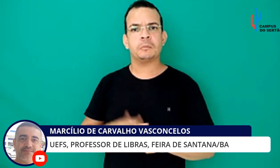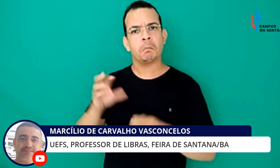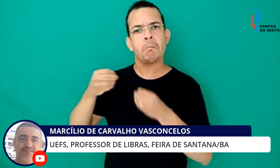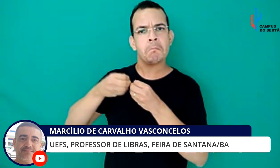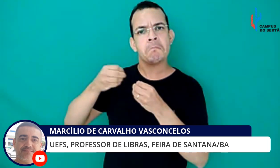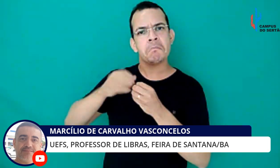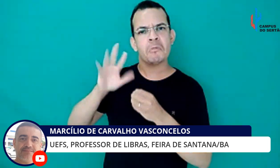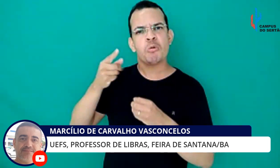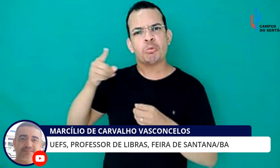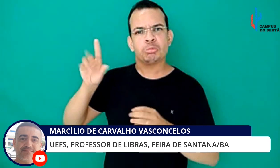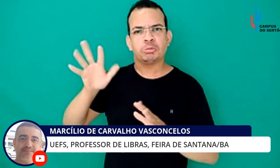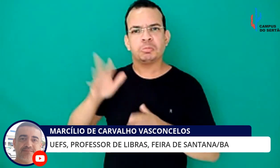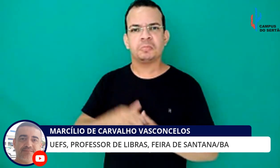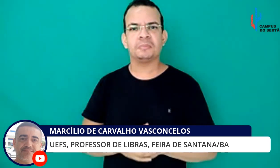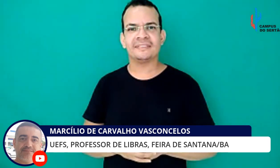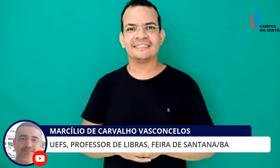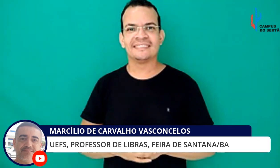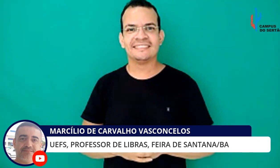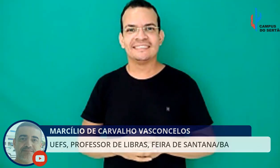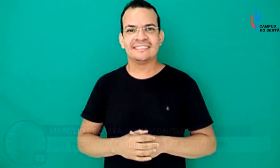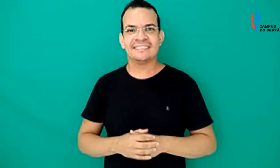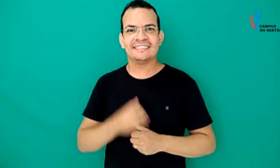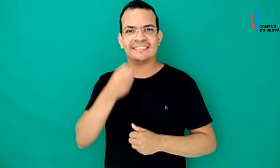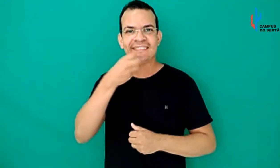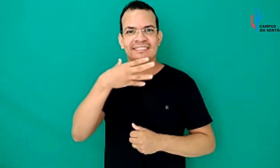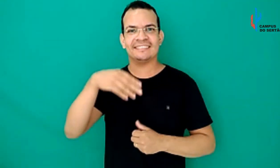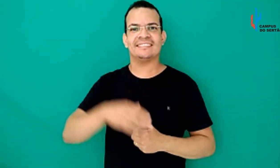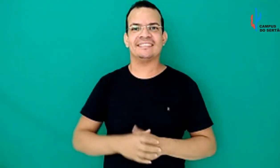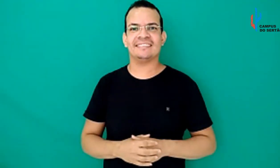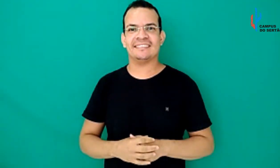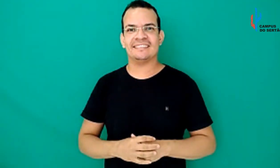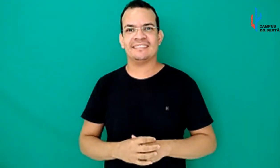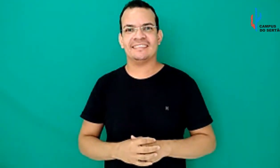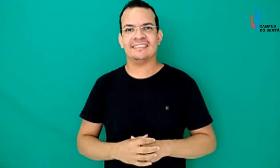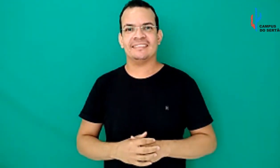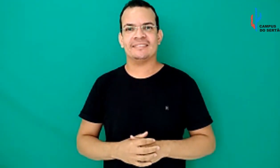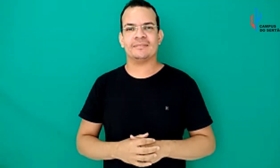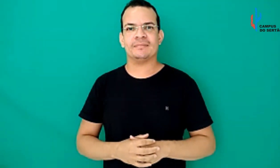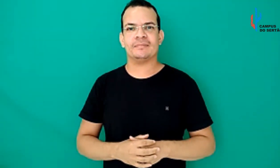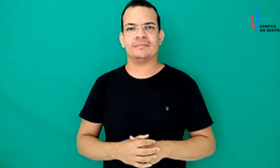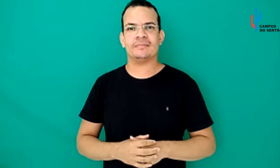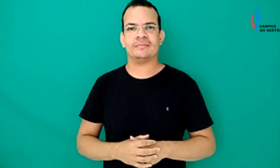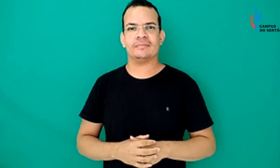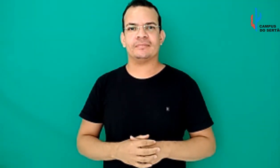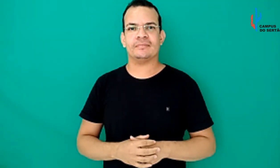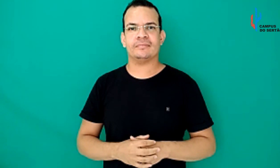Feira de Santana, na Bahia, UFS. Que bom.